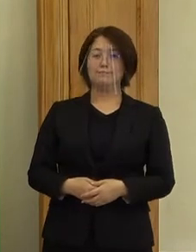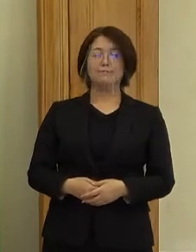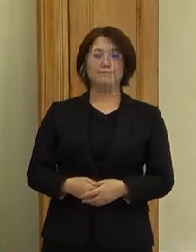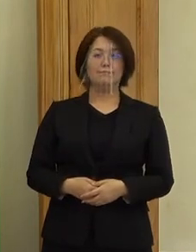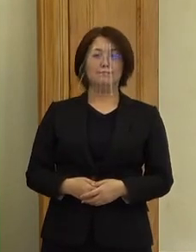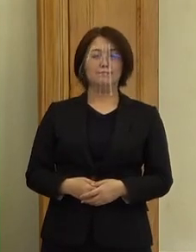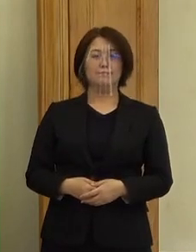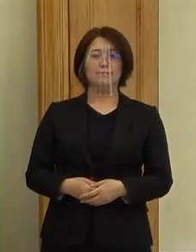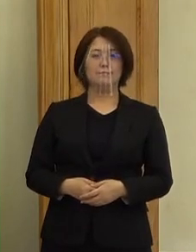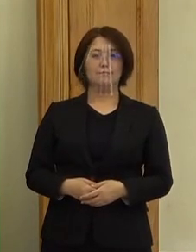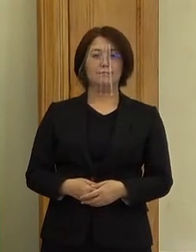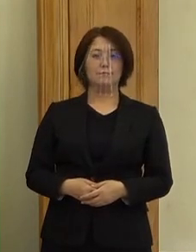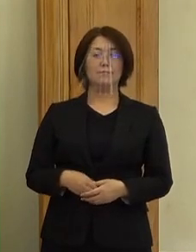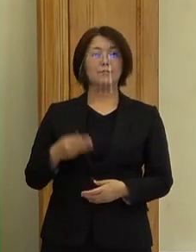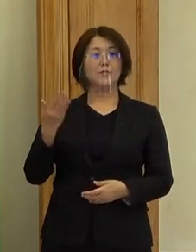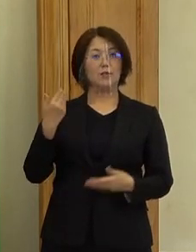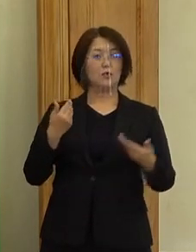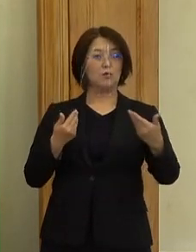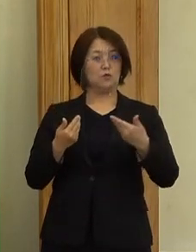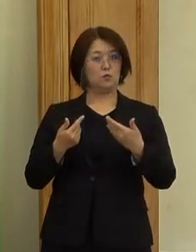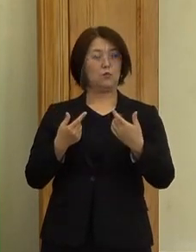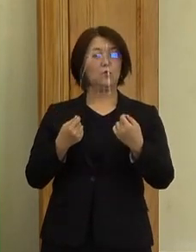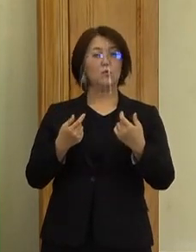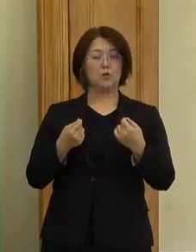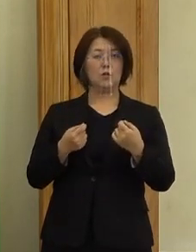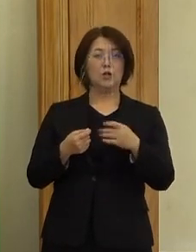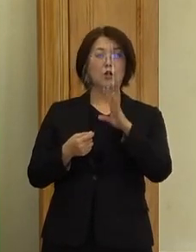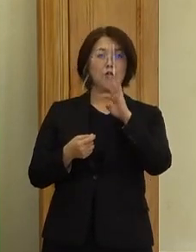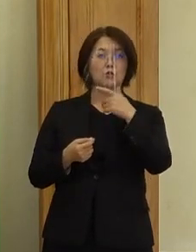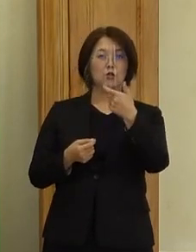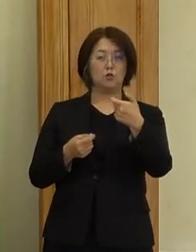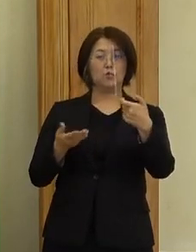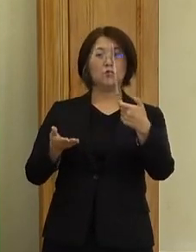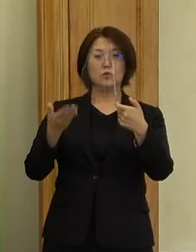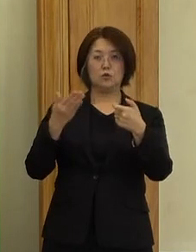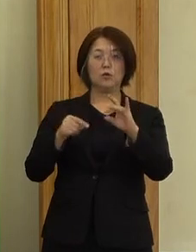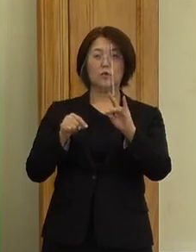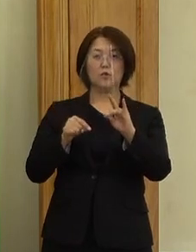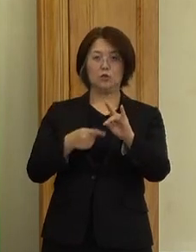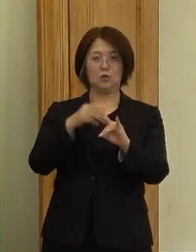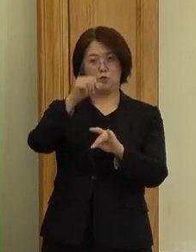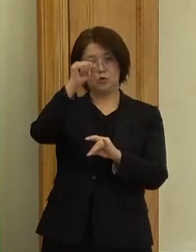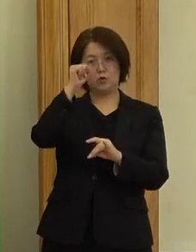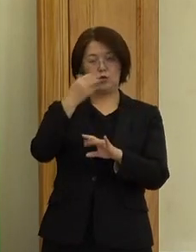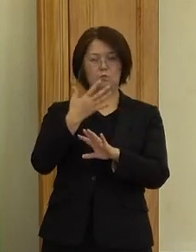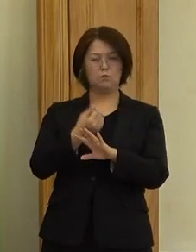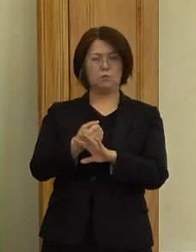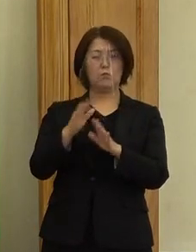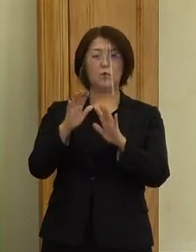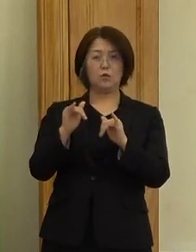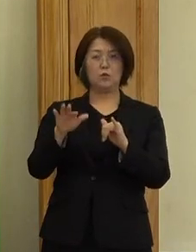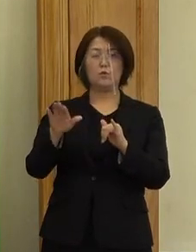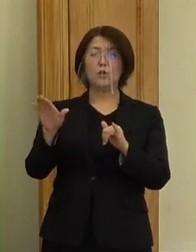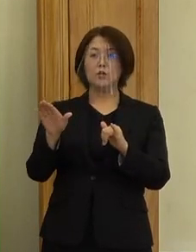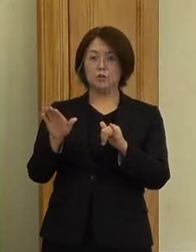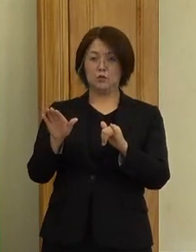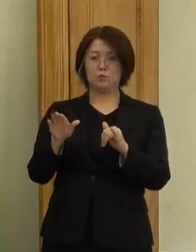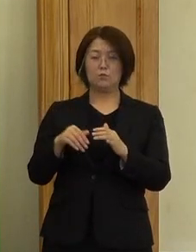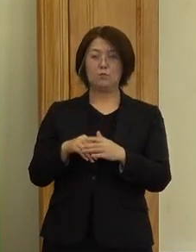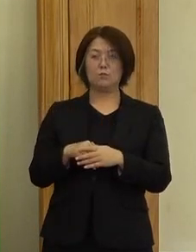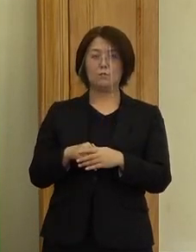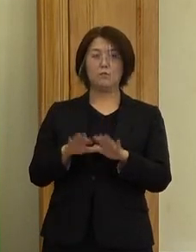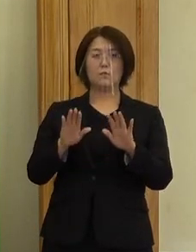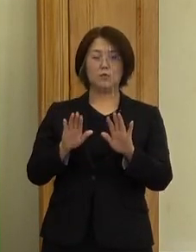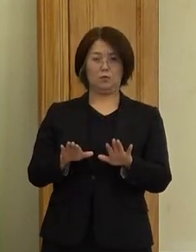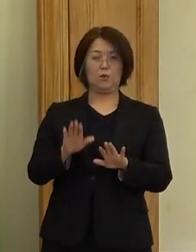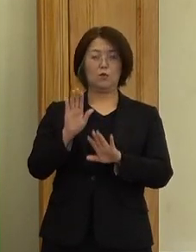た先ほど のご質問にもありましたが、60歳以上または基礎疾患の方、という、非常に現